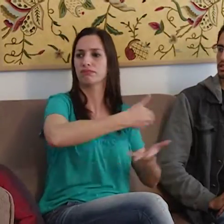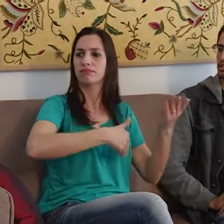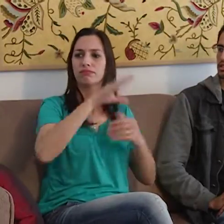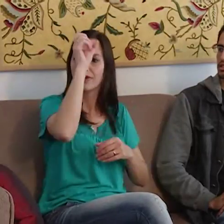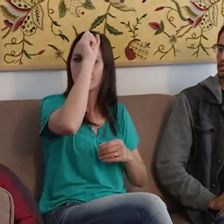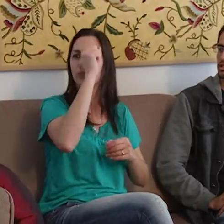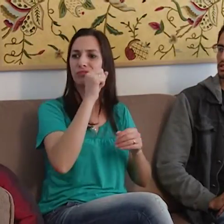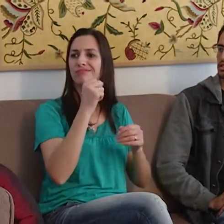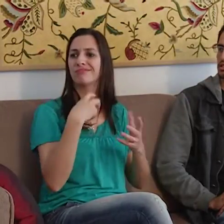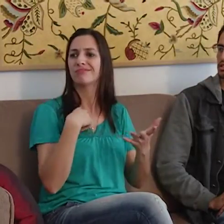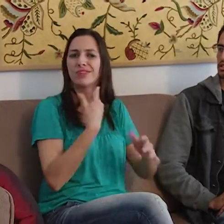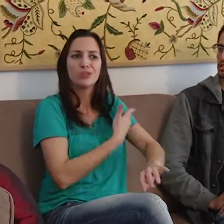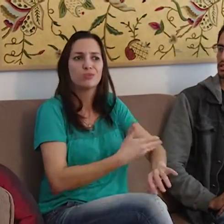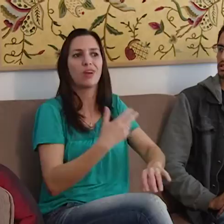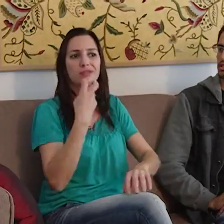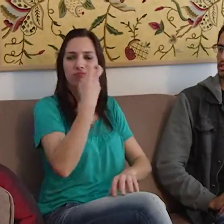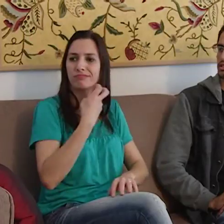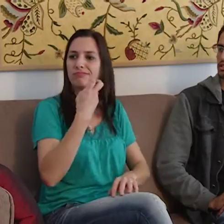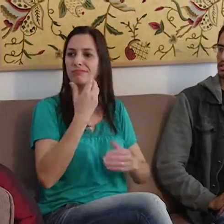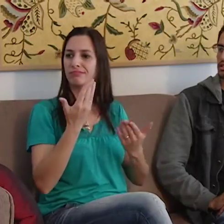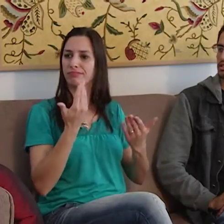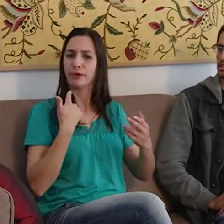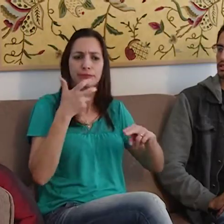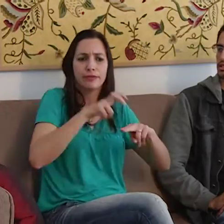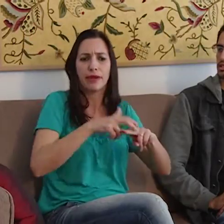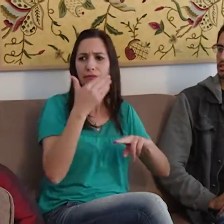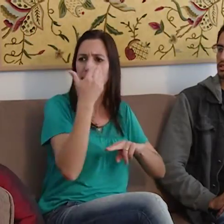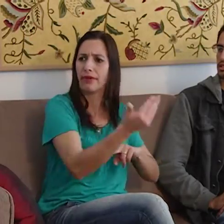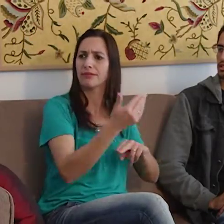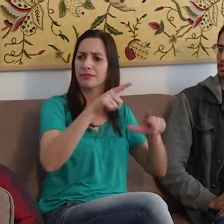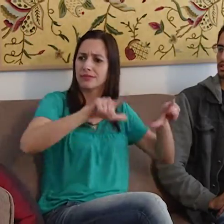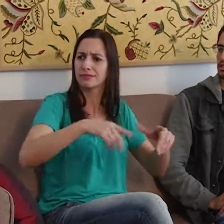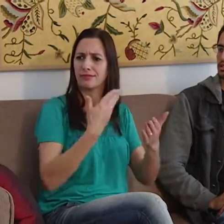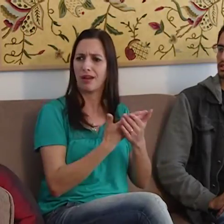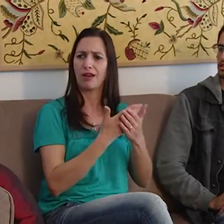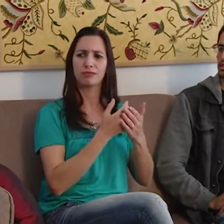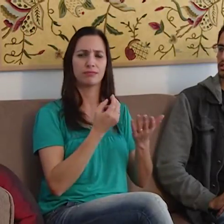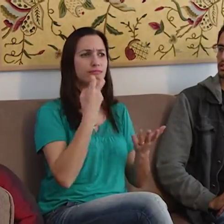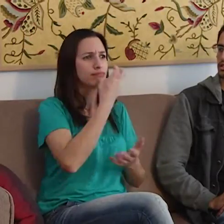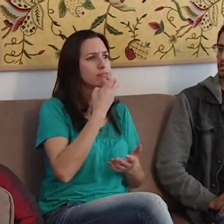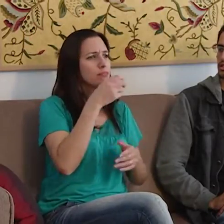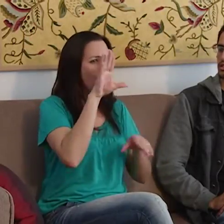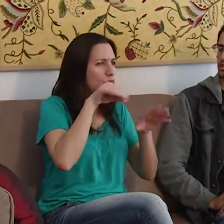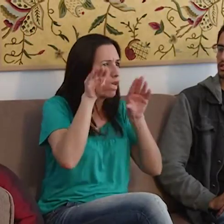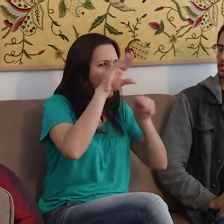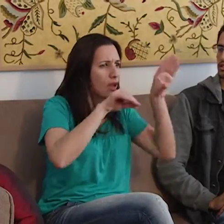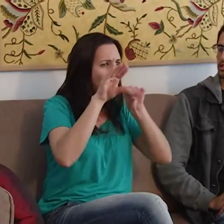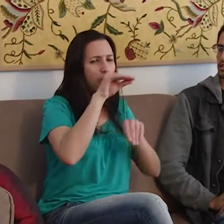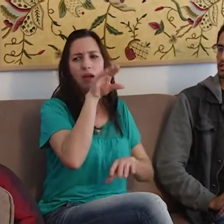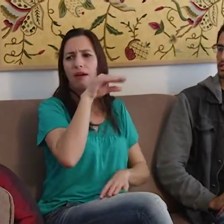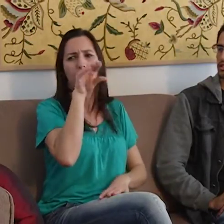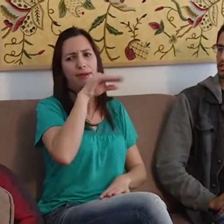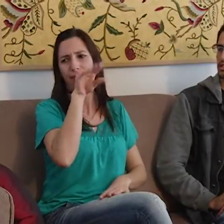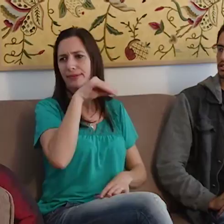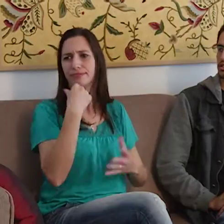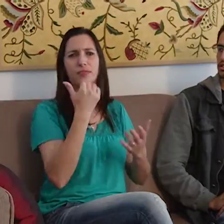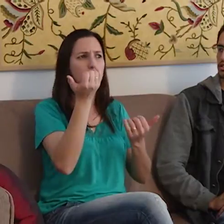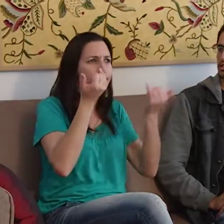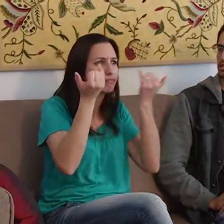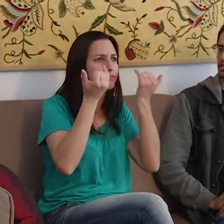para eu poder aprender, precisava interagir com os colegas, fazer leitura labial, sentava na frente da sala para poder entender o professor